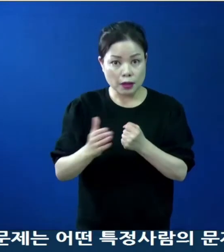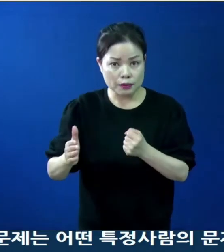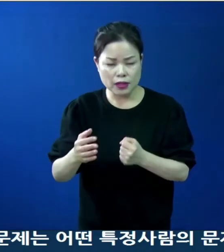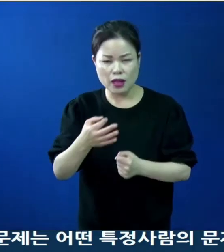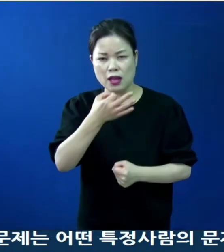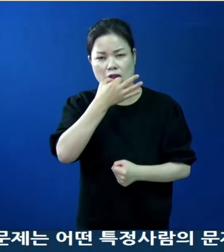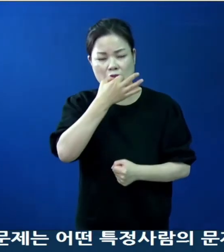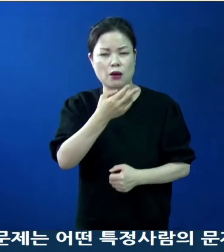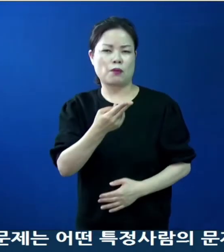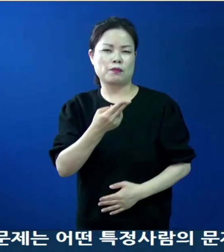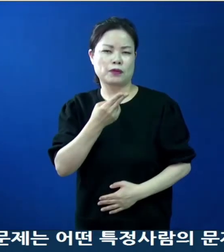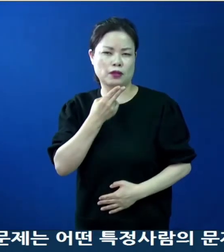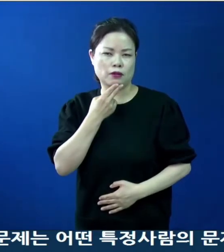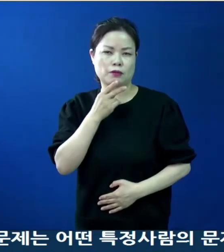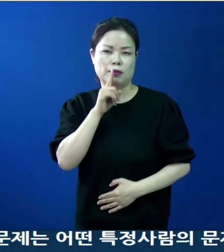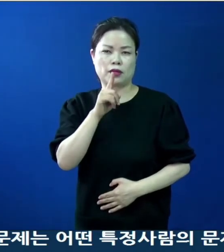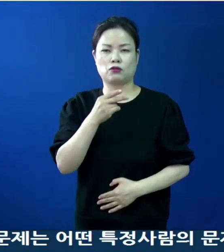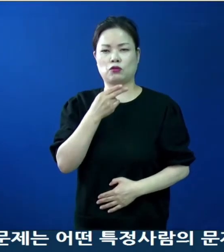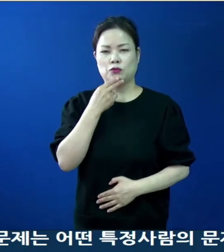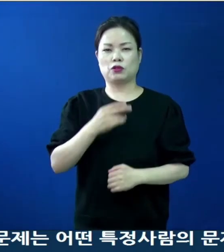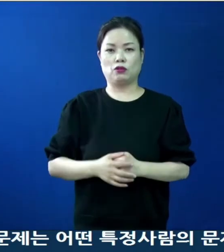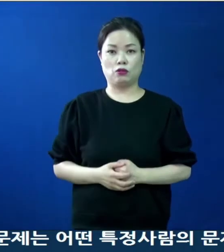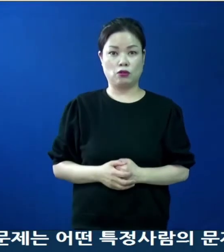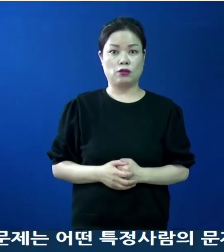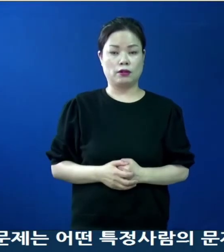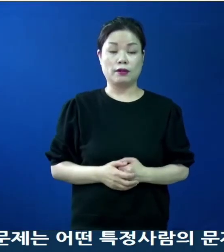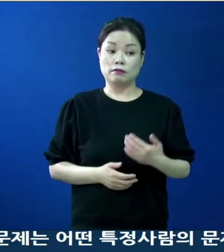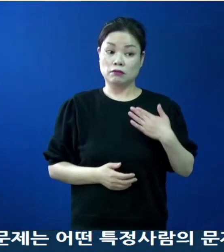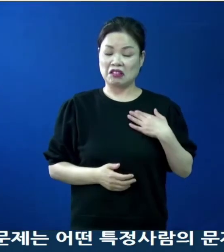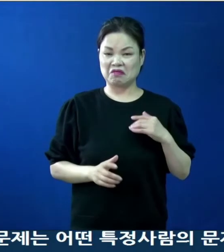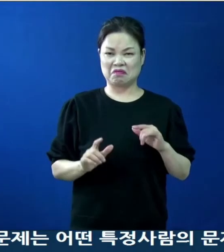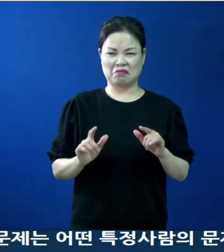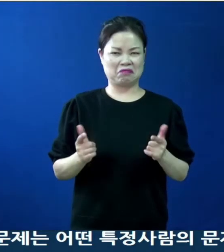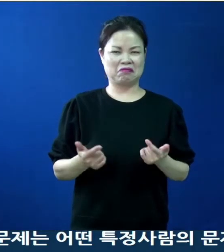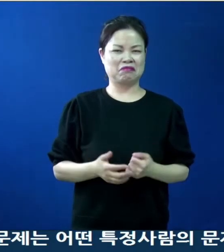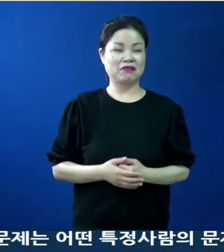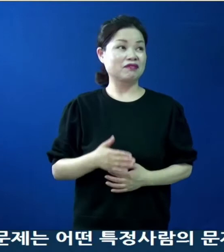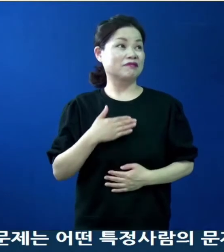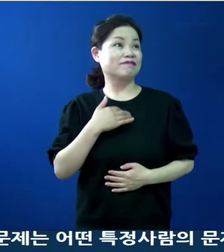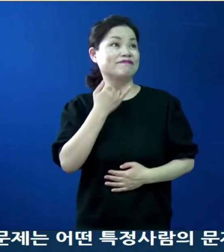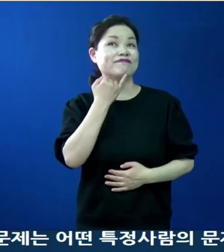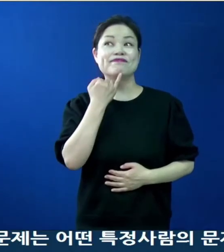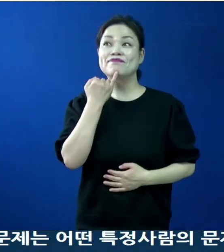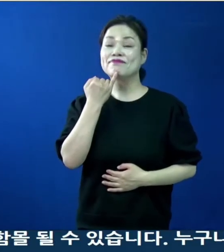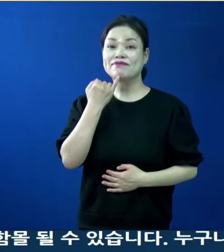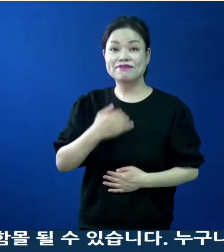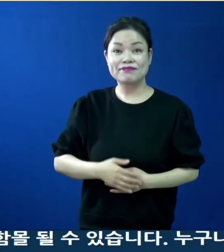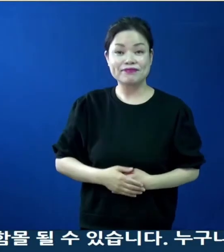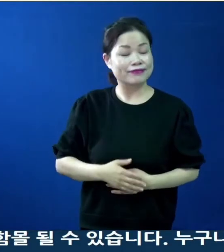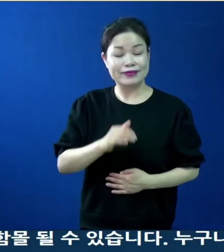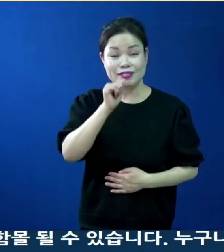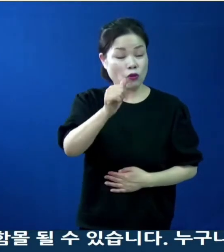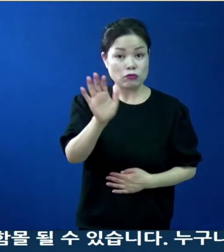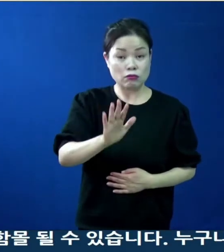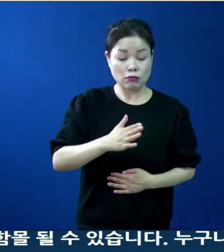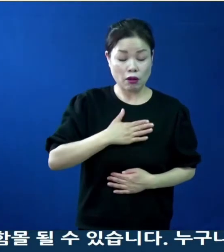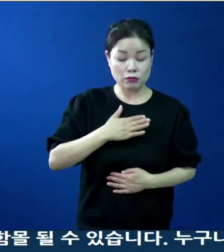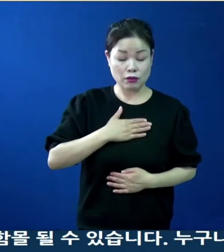탐욕이 없다고 말할 수 없다는 뜻입니다. 나는 아니겠지, 나는 아닙니다. 절대